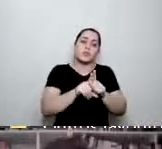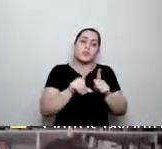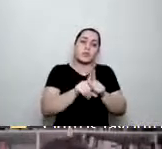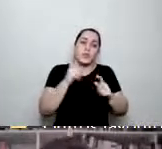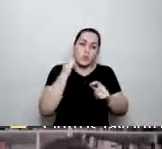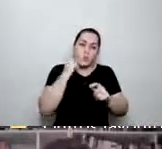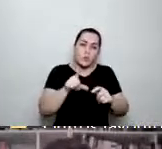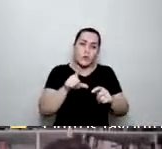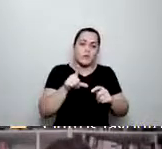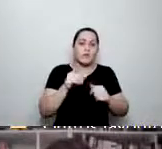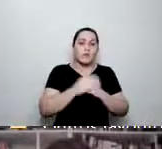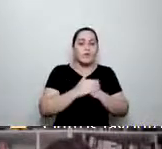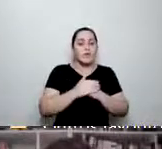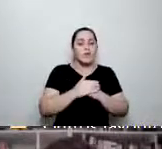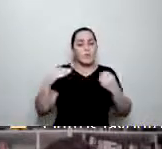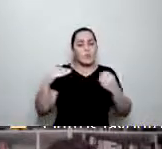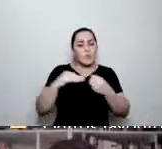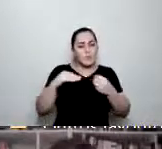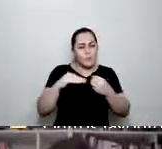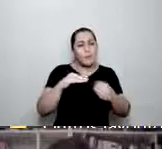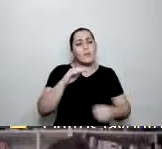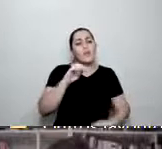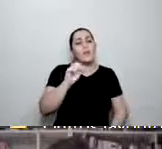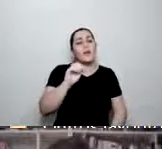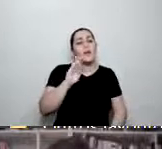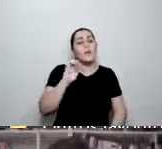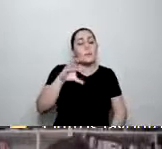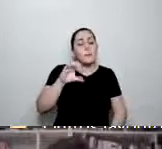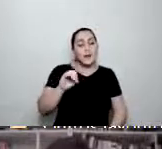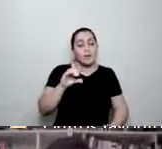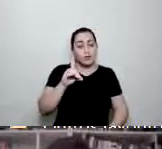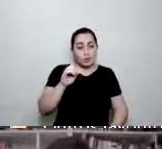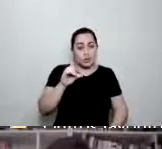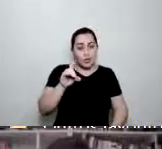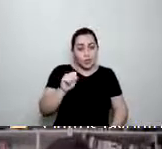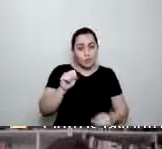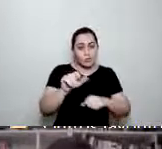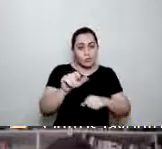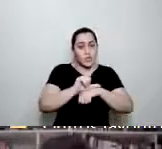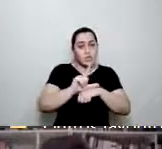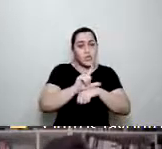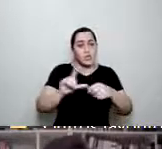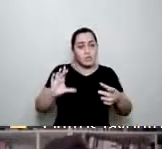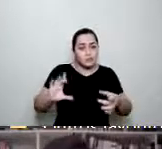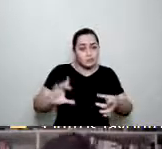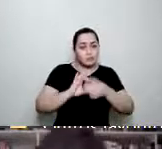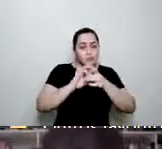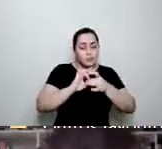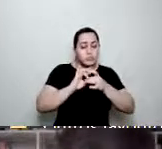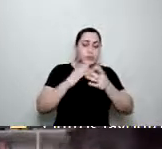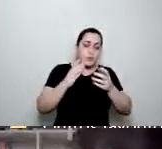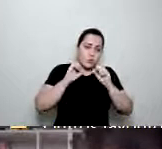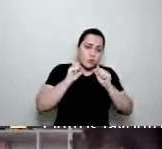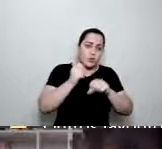os bancos de dados lexicais desses dicionários estão integrados, então você pode